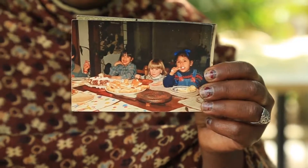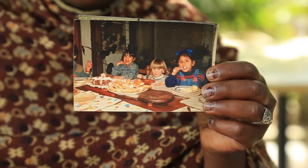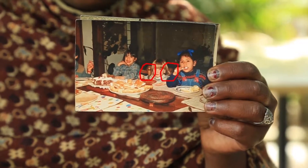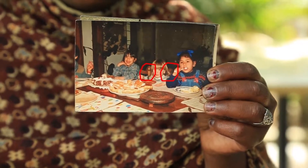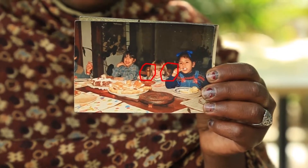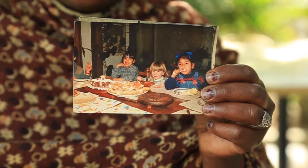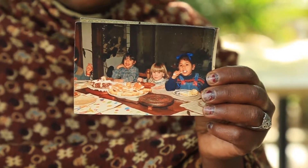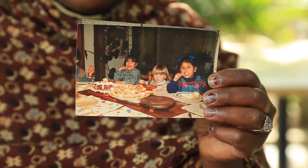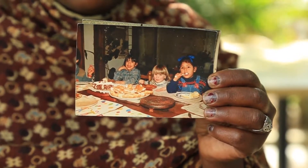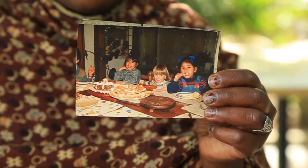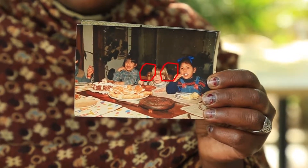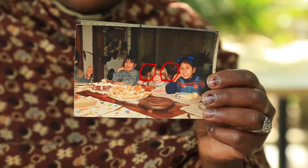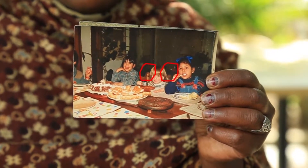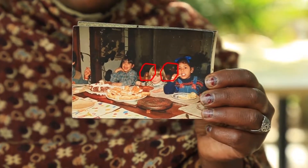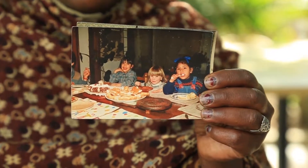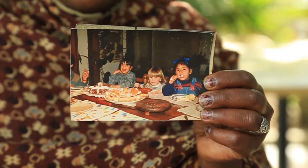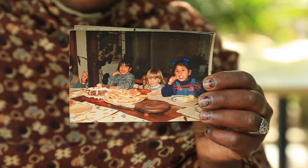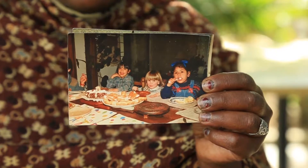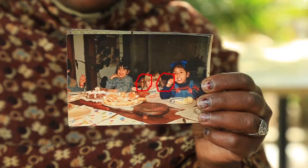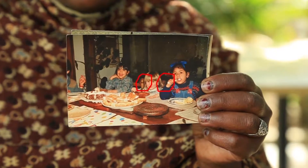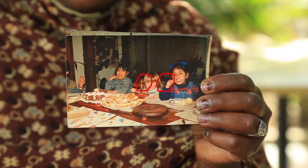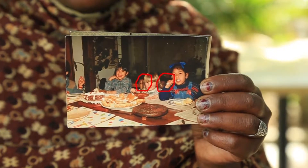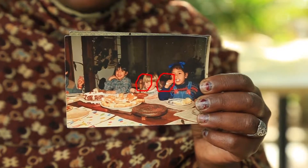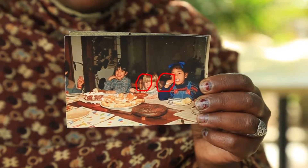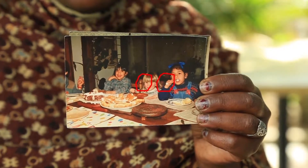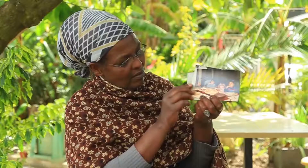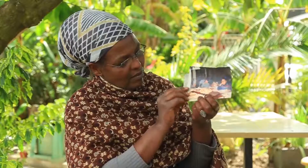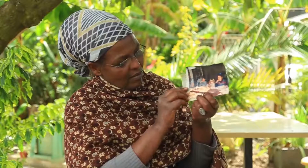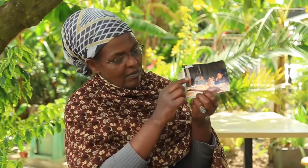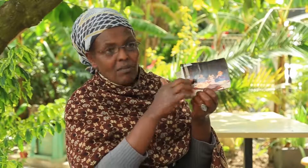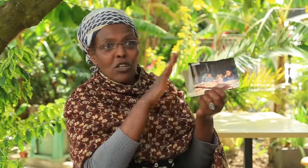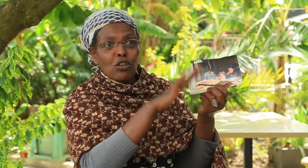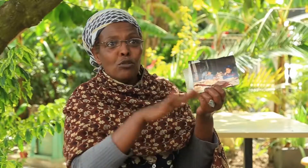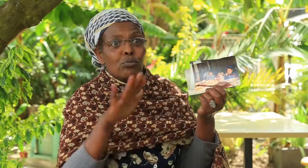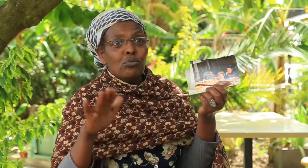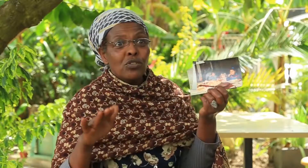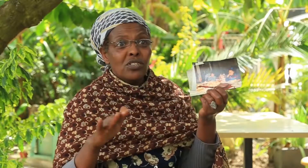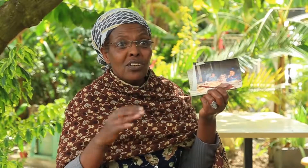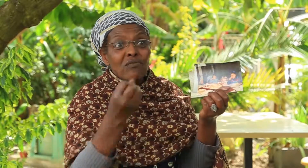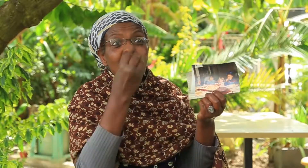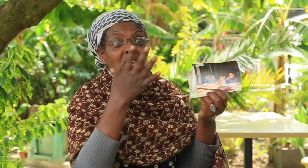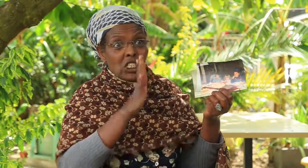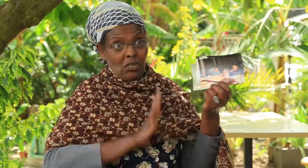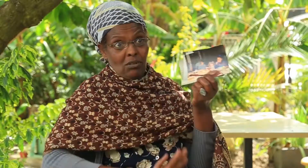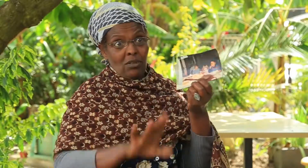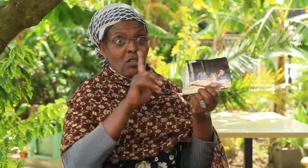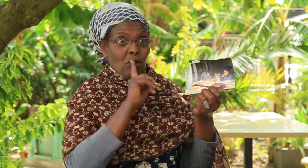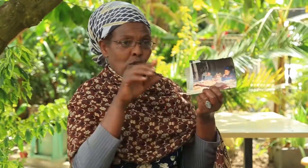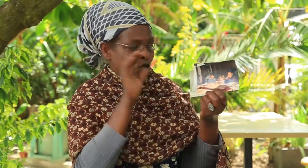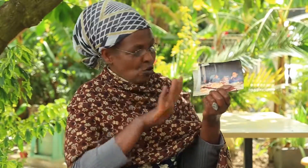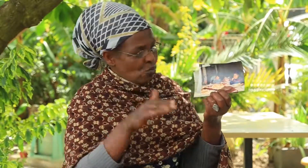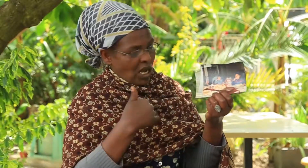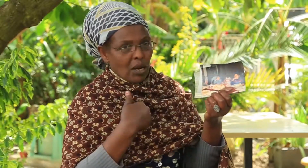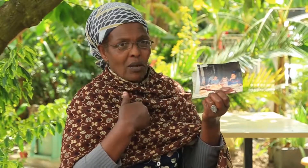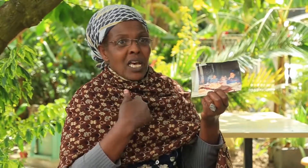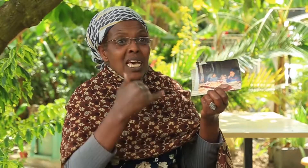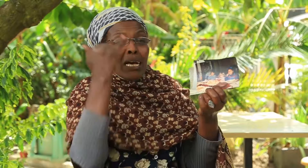እዚህ ጋር የምታያቸው ልጆቼን የወሰዱ The one ልጆች ናቸው። you see here are the children of the family that took my